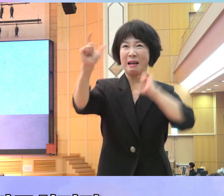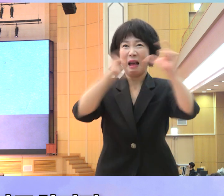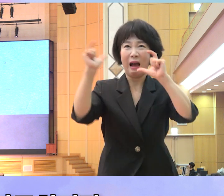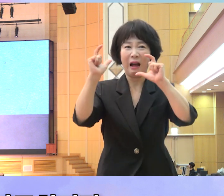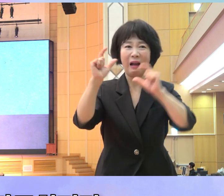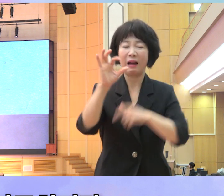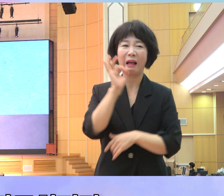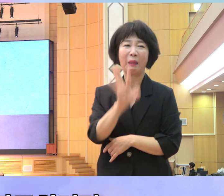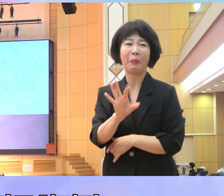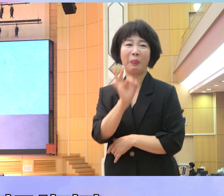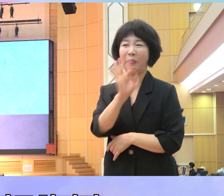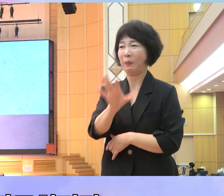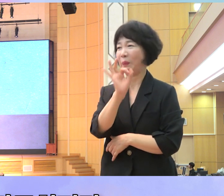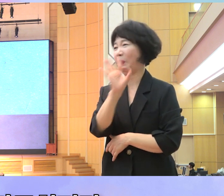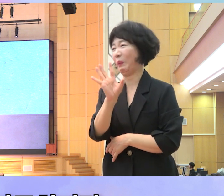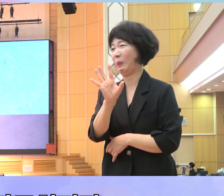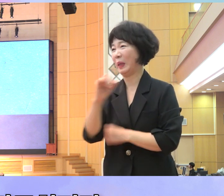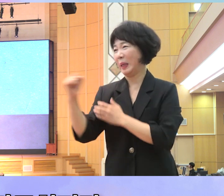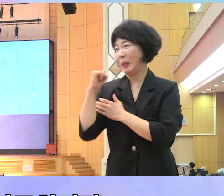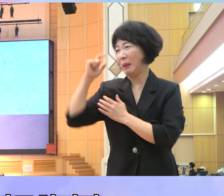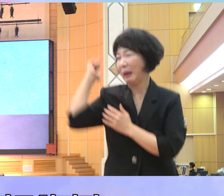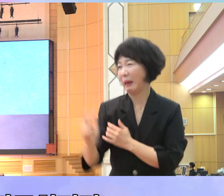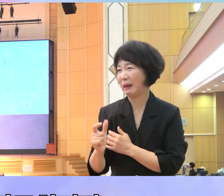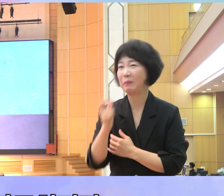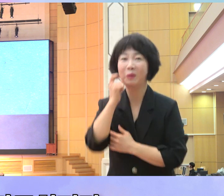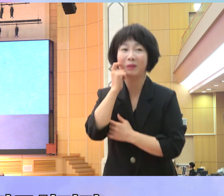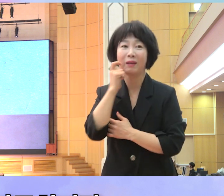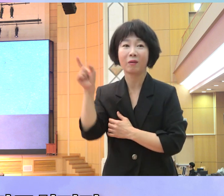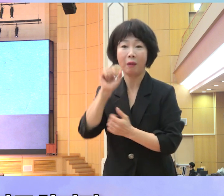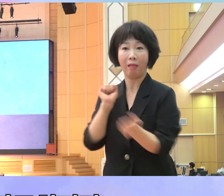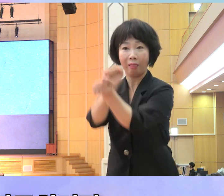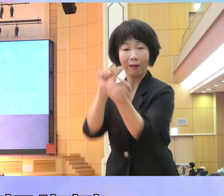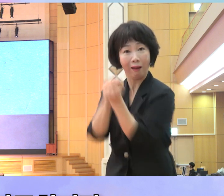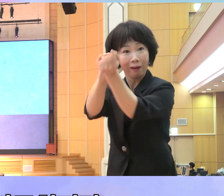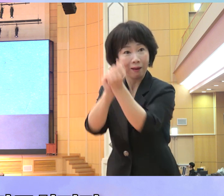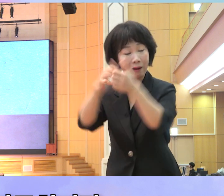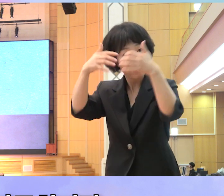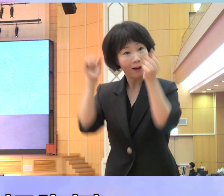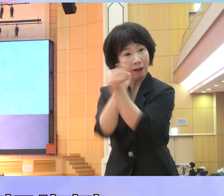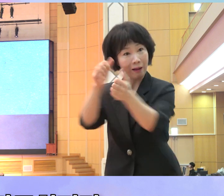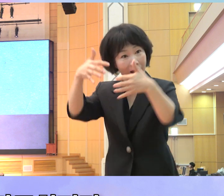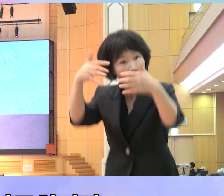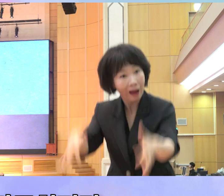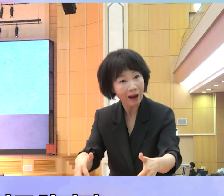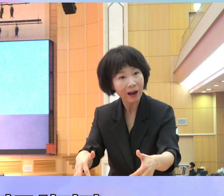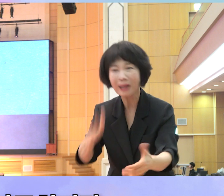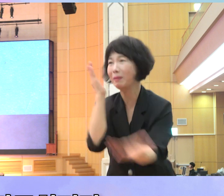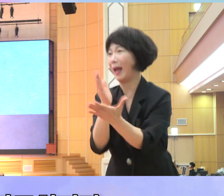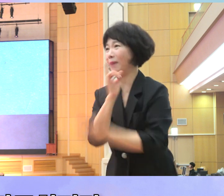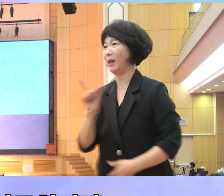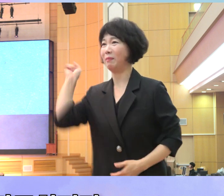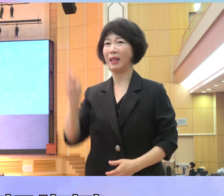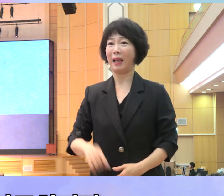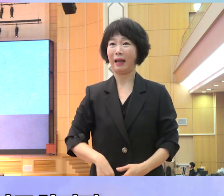못했어요. 그랬더니 파워풀하게 설교 못했더니 여러분도 같이 안 파워풀 하시는 거야.